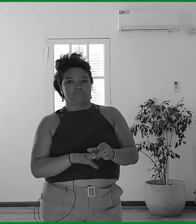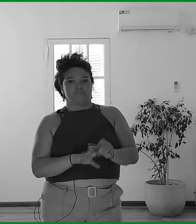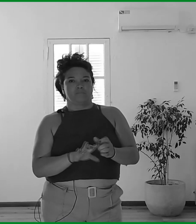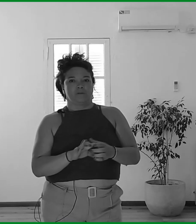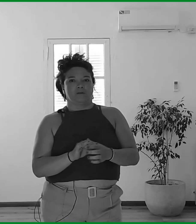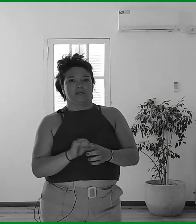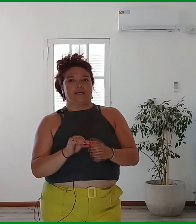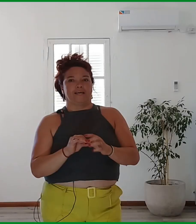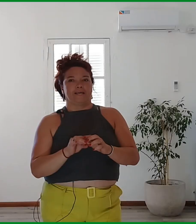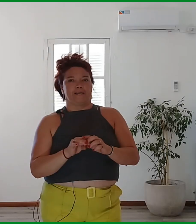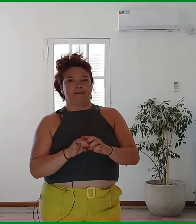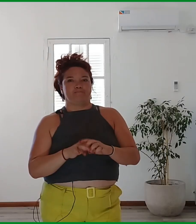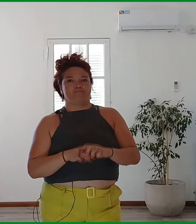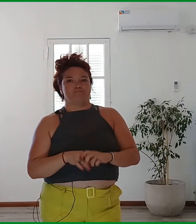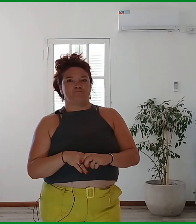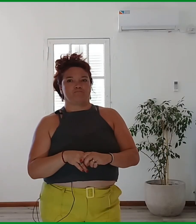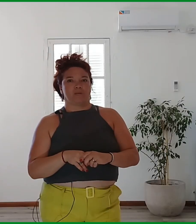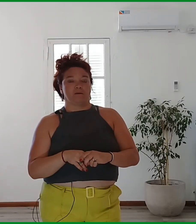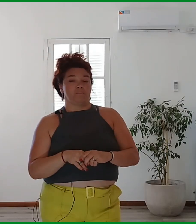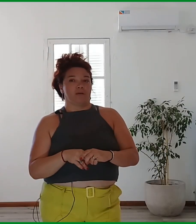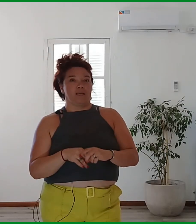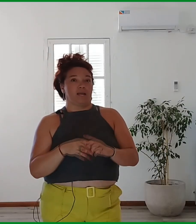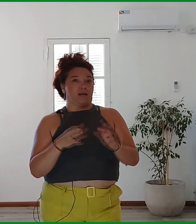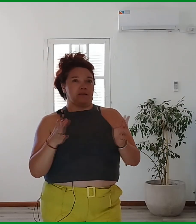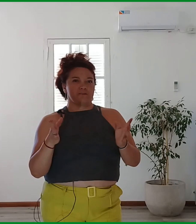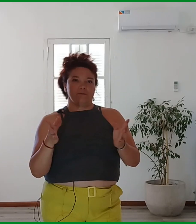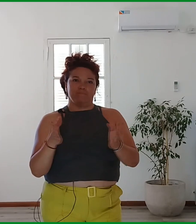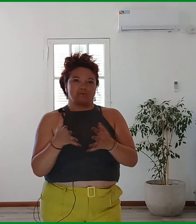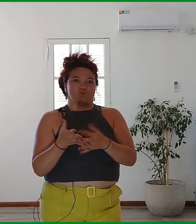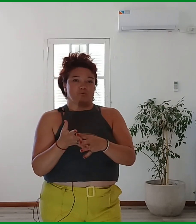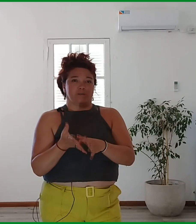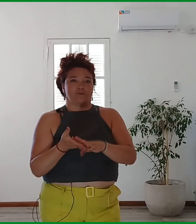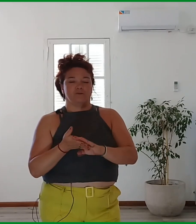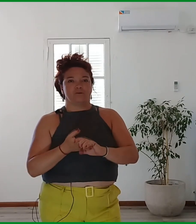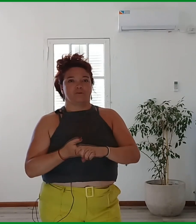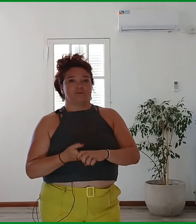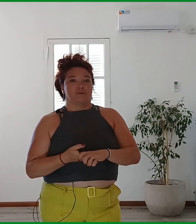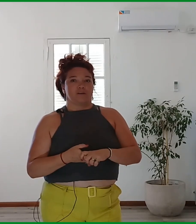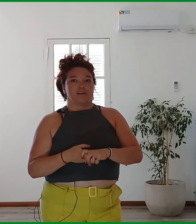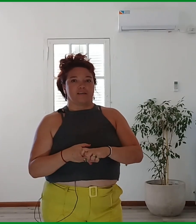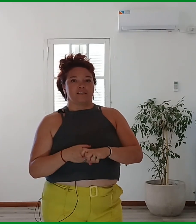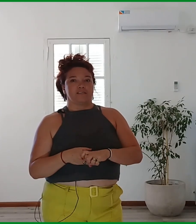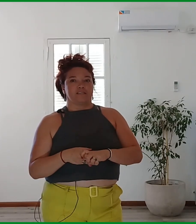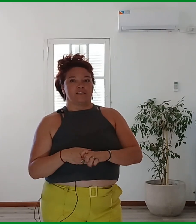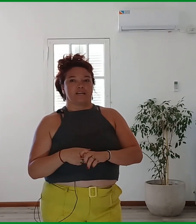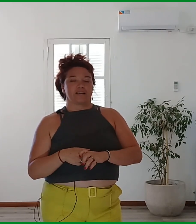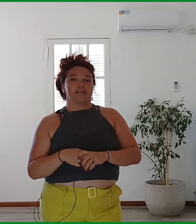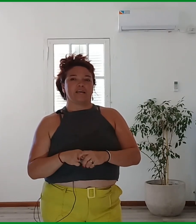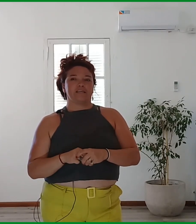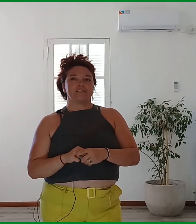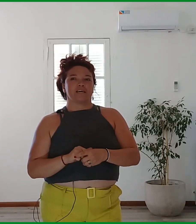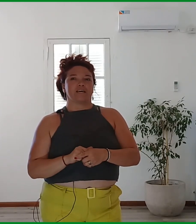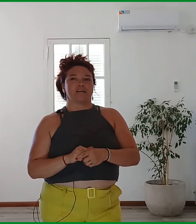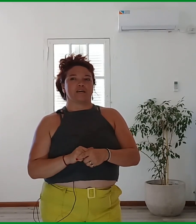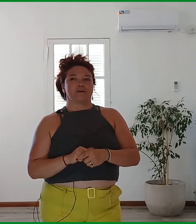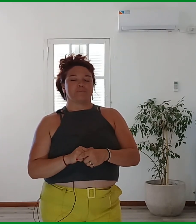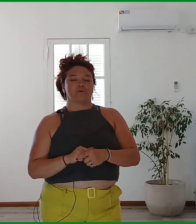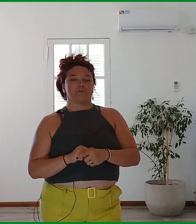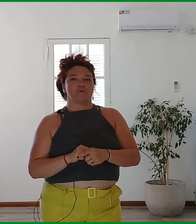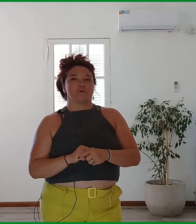puede buscar en redes? En la calle, por supuesto. Y en redes